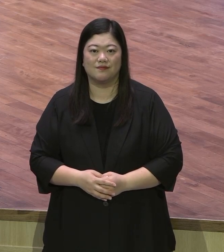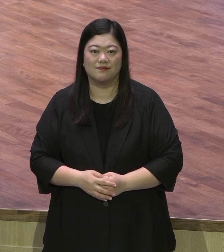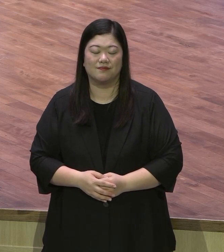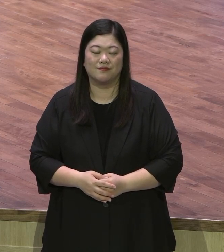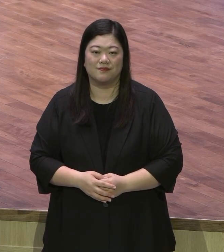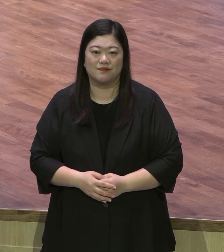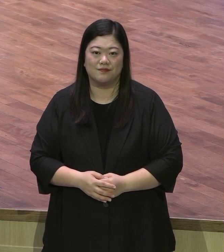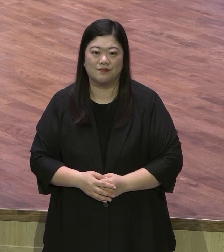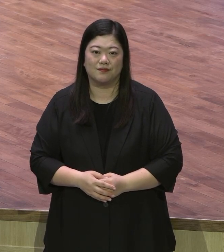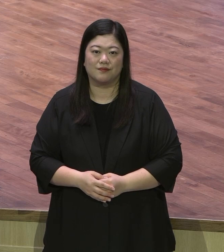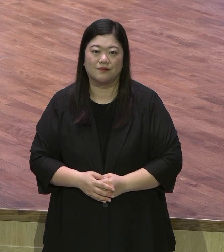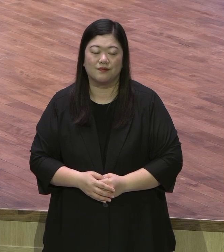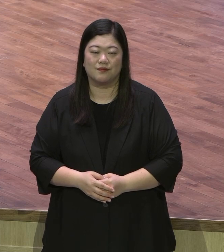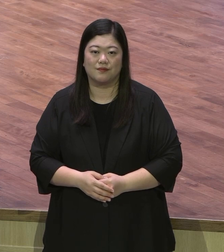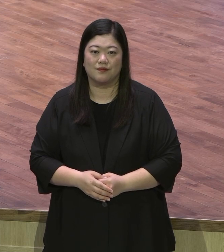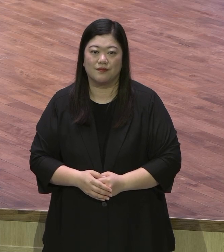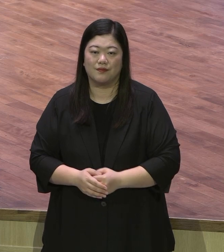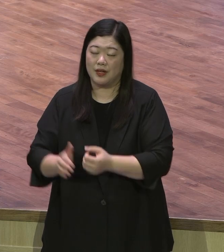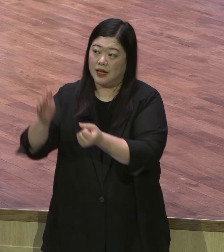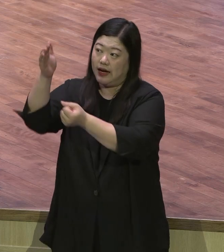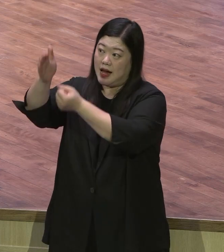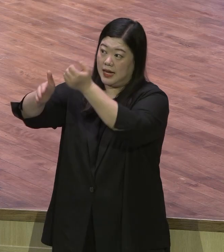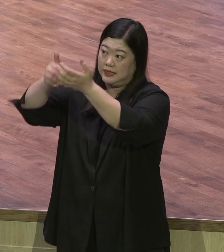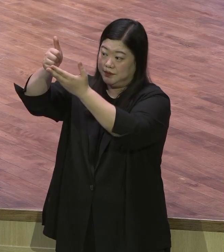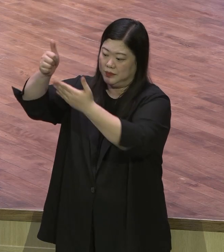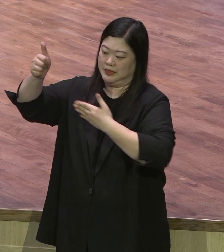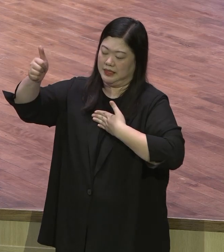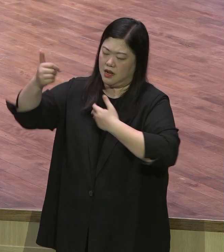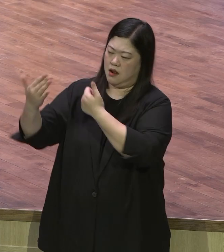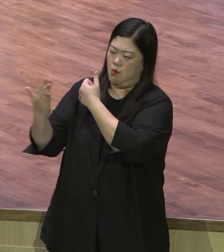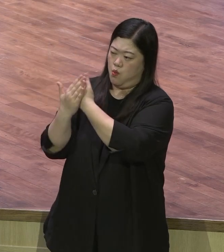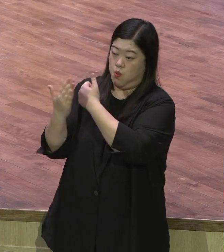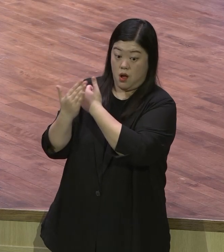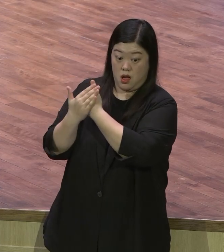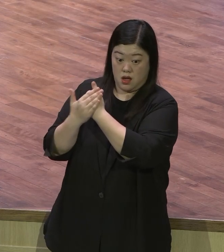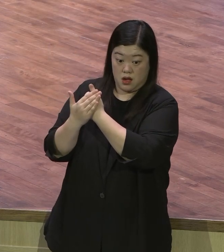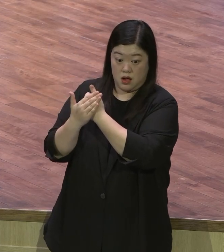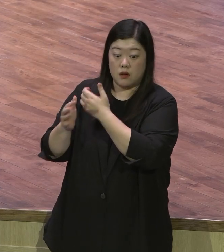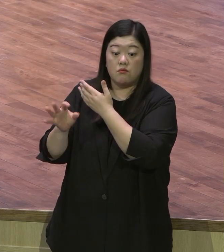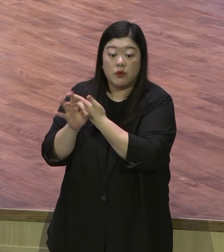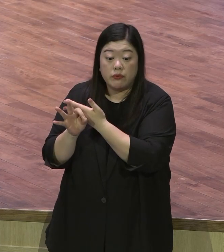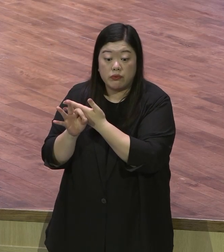우리는 우리를 도와주시기 위해서 함께 하시는 주님과 뭐요? 영적 소통. 어떻게 해요?